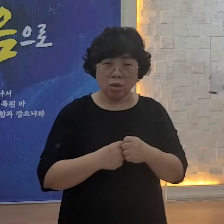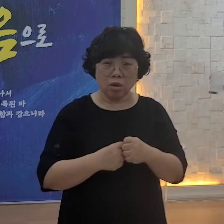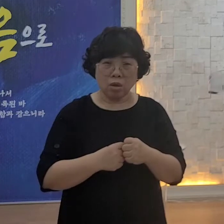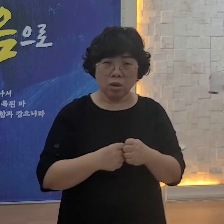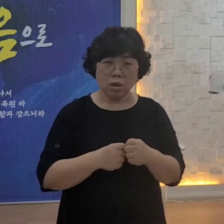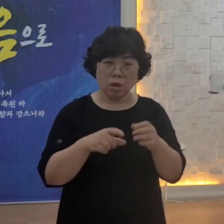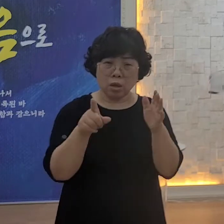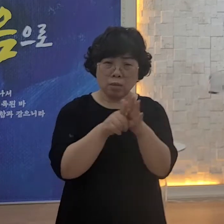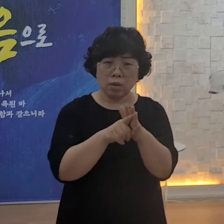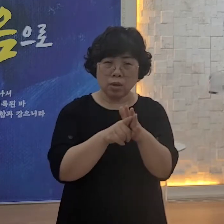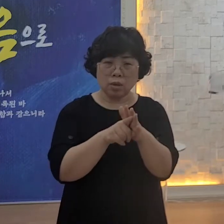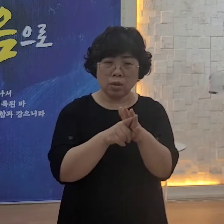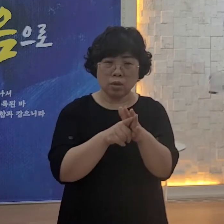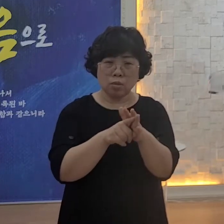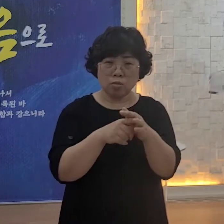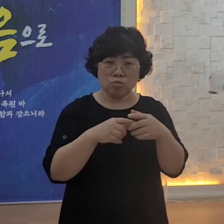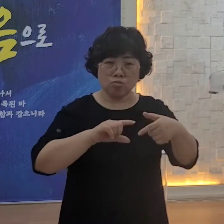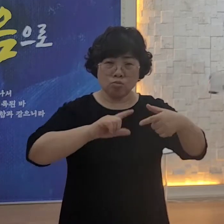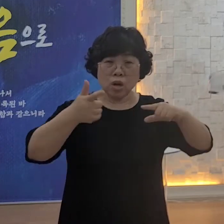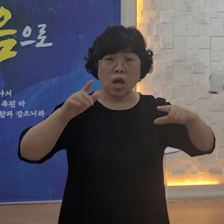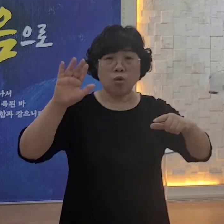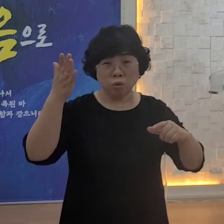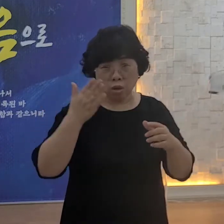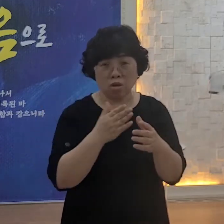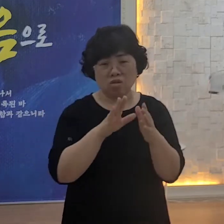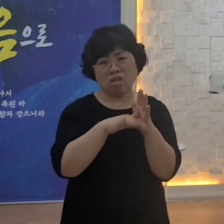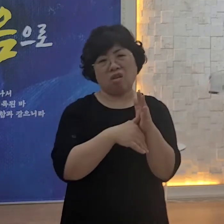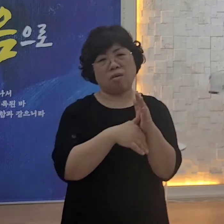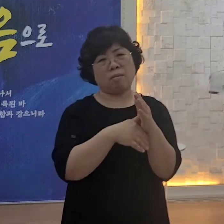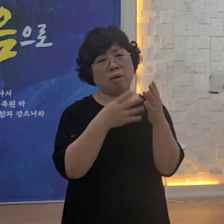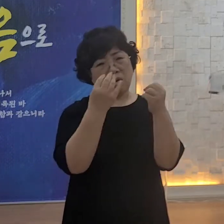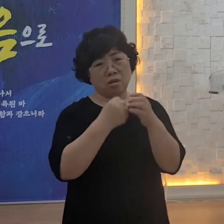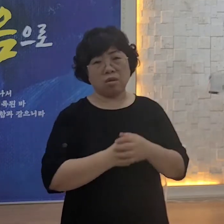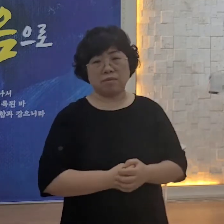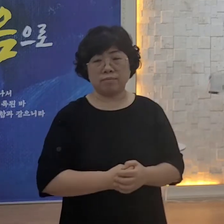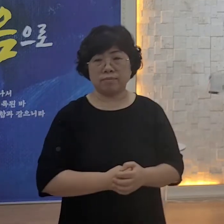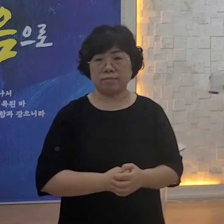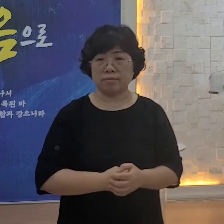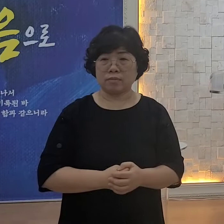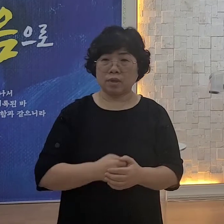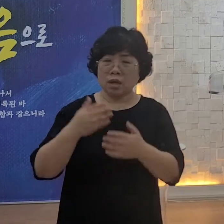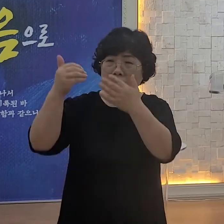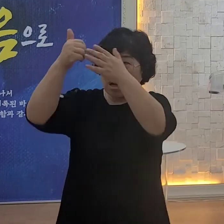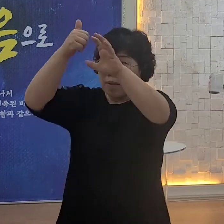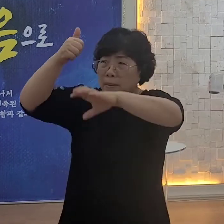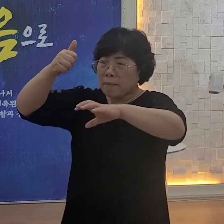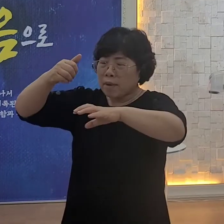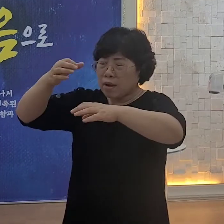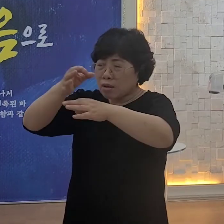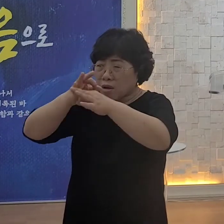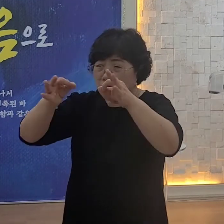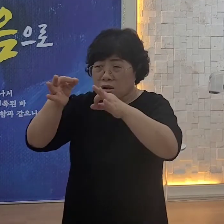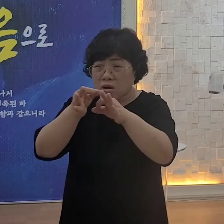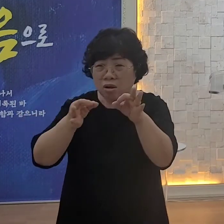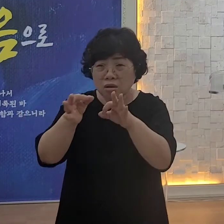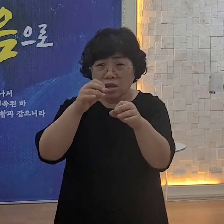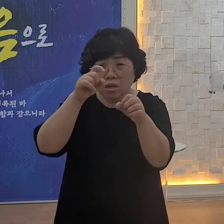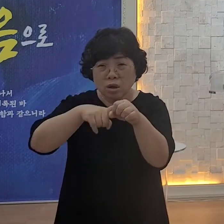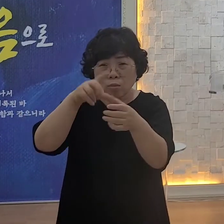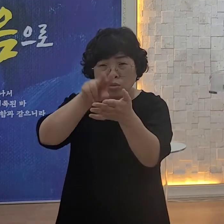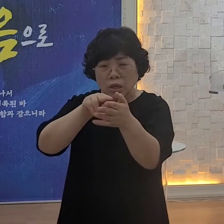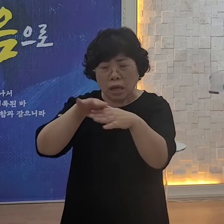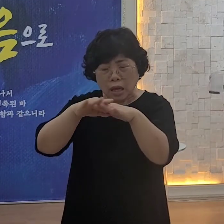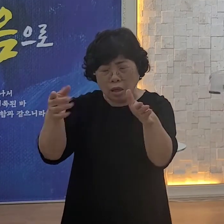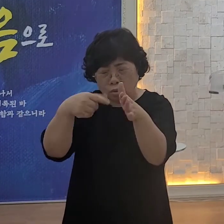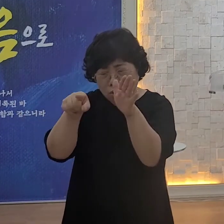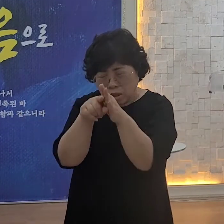이 어려움을 겪는 그런 일들이 발생할 수가 있습니다. 아무리 하나님 앞에 이 경제적 문제를 좀 해결해 달라고